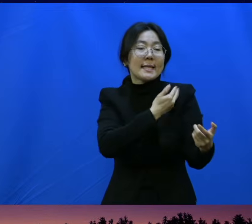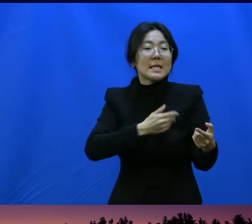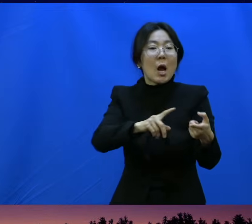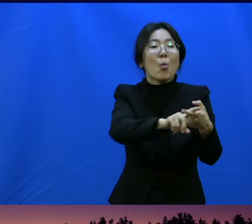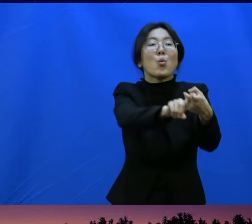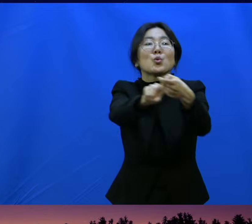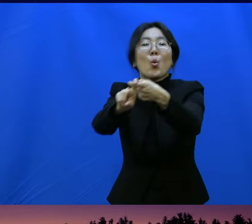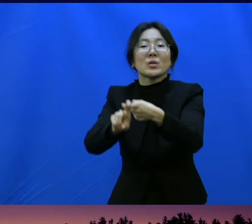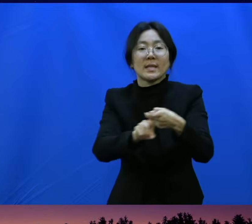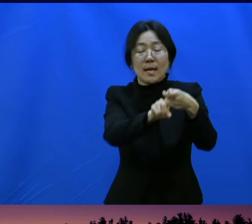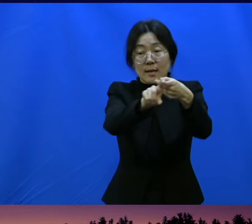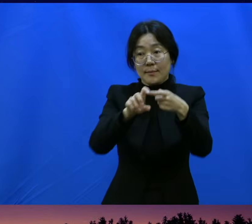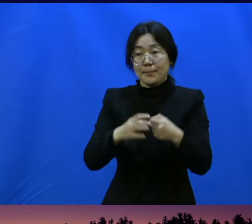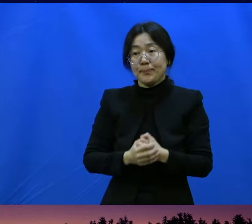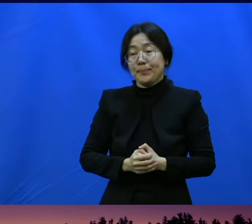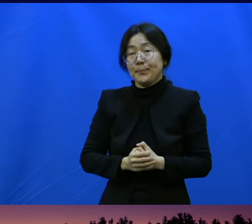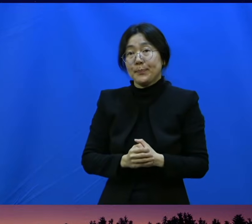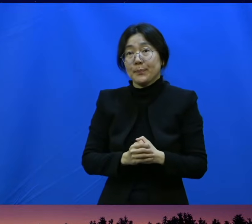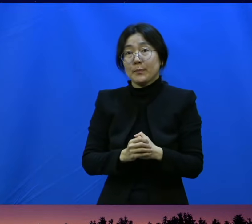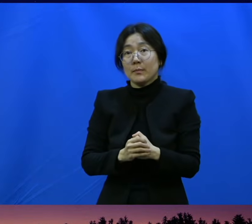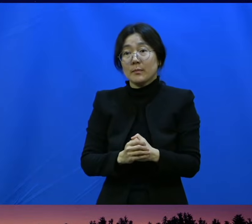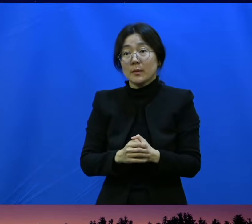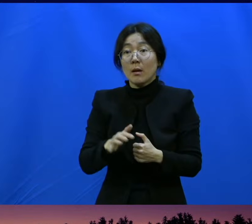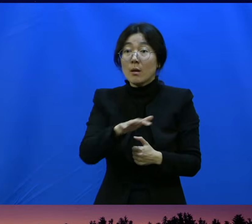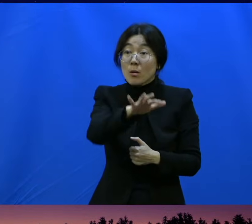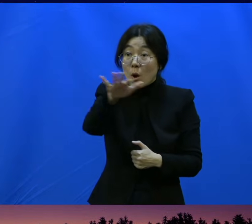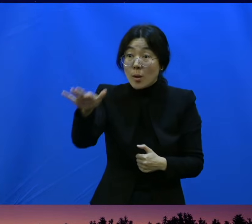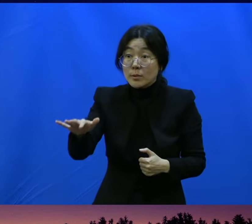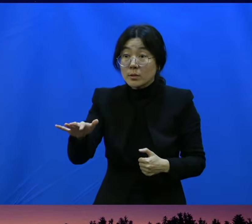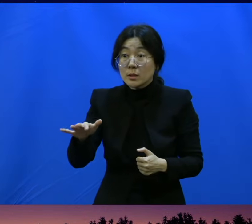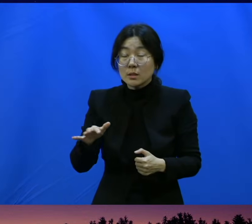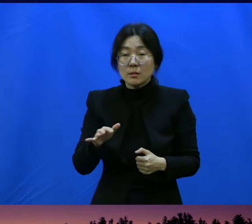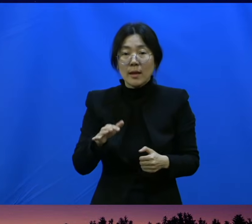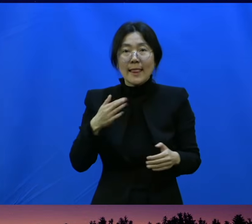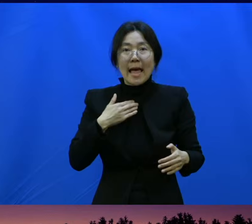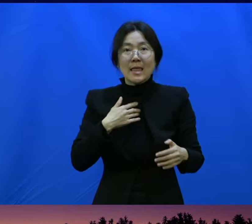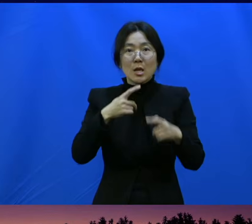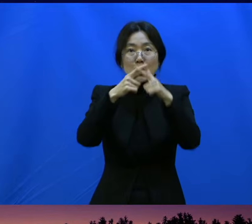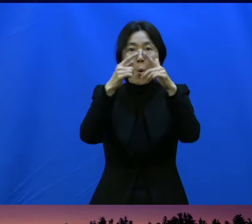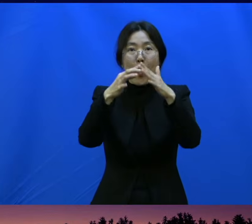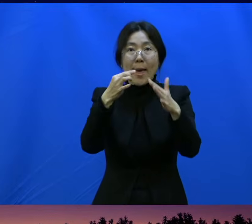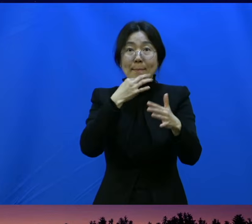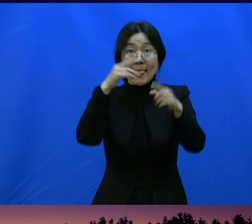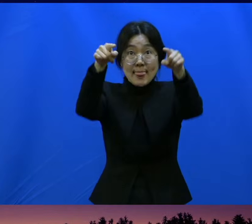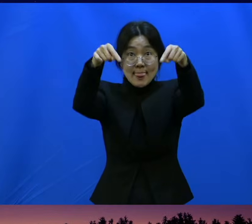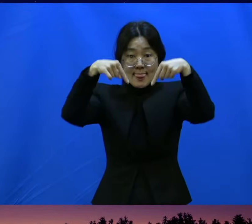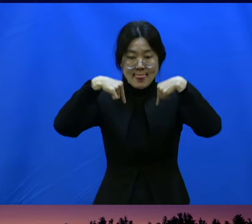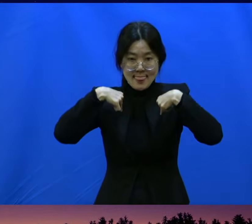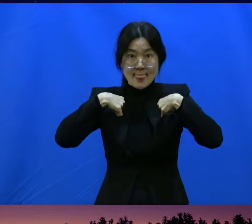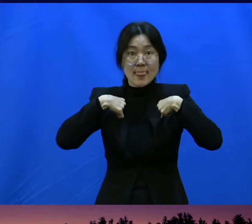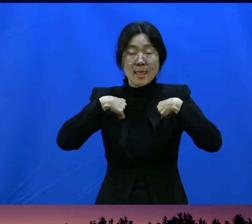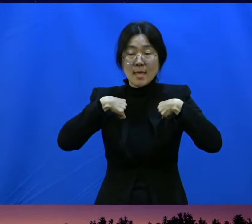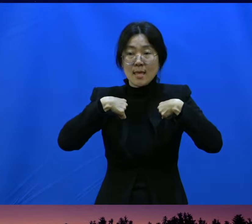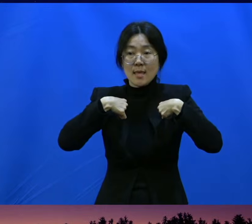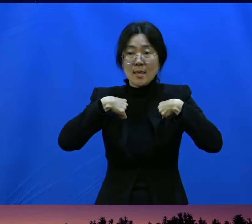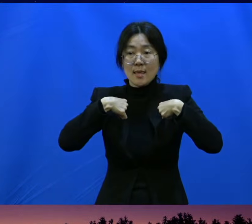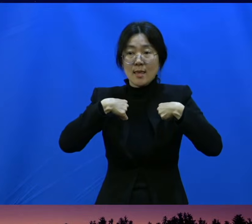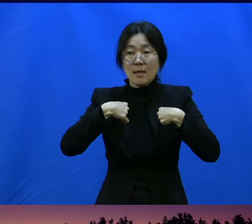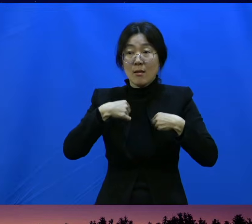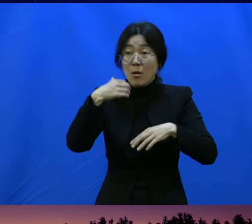여러분, 공동체 안에 안 들어가신 분은요, 철야만 나오신 분은요 힘들어요. 결국은 힘들어요.